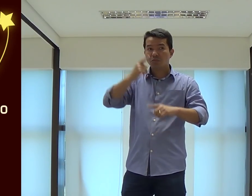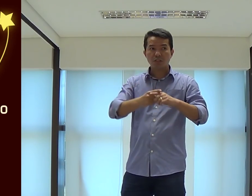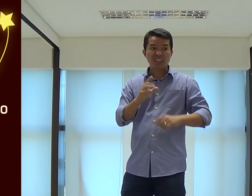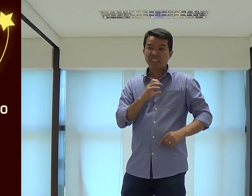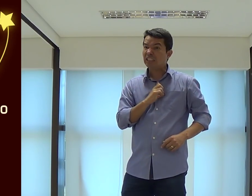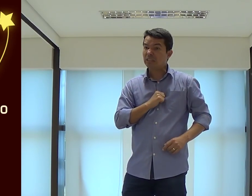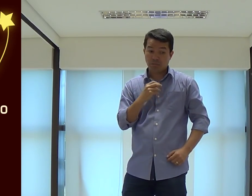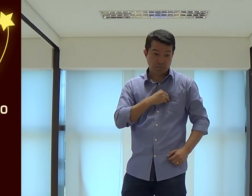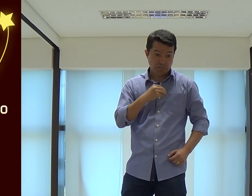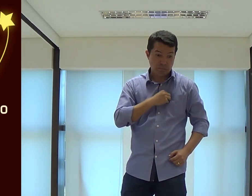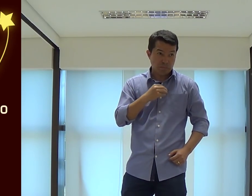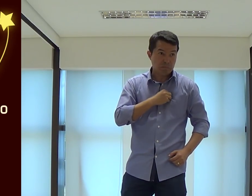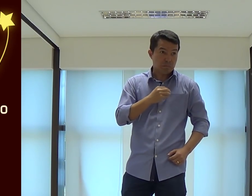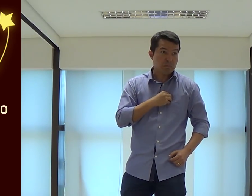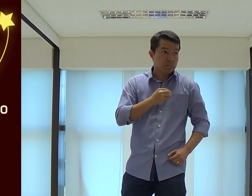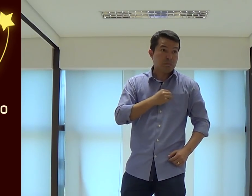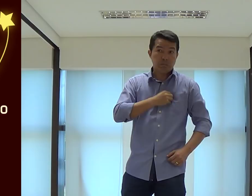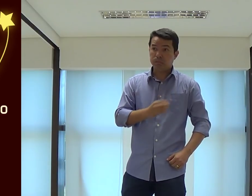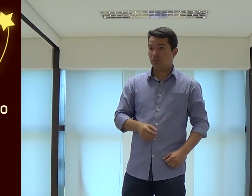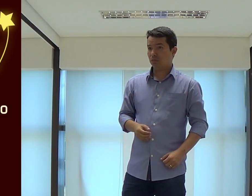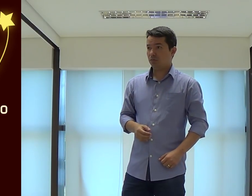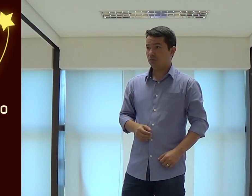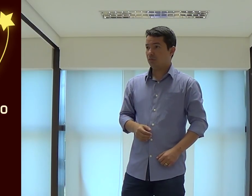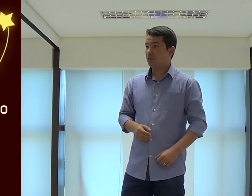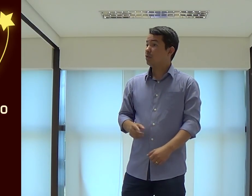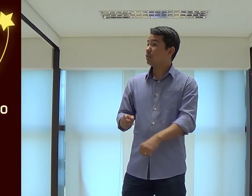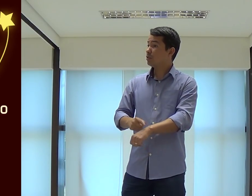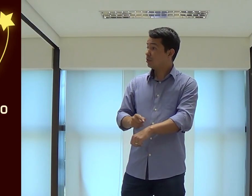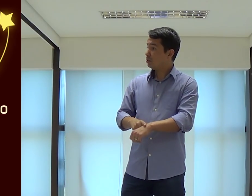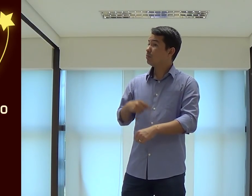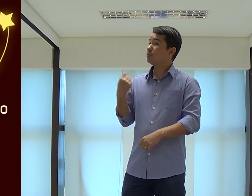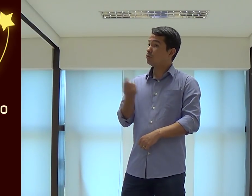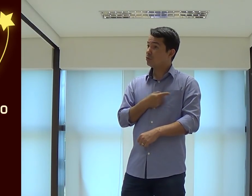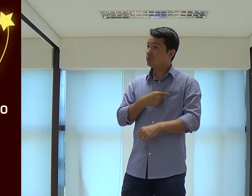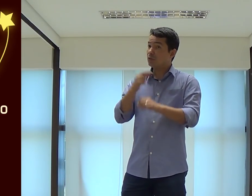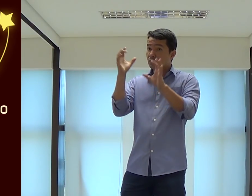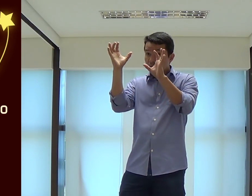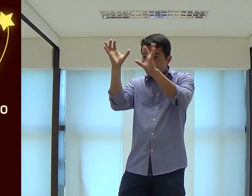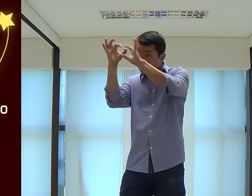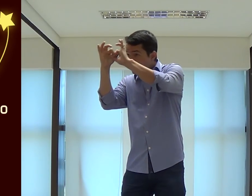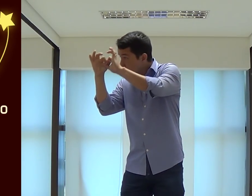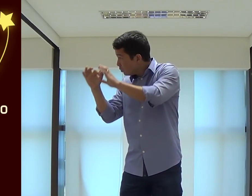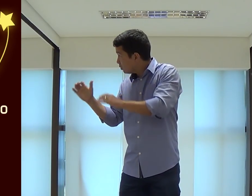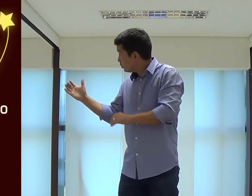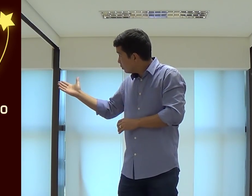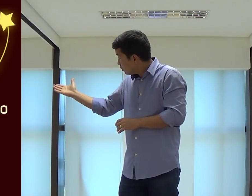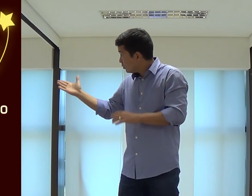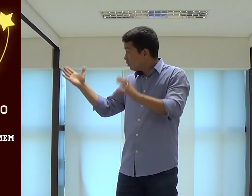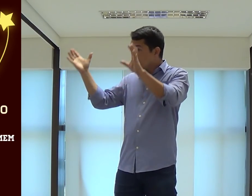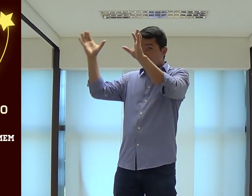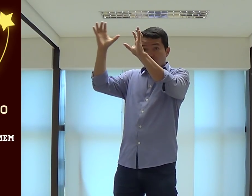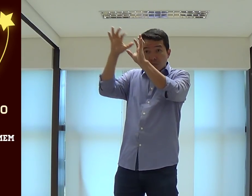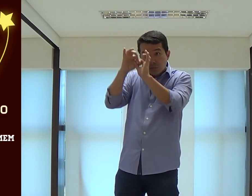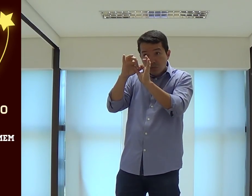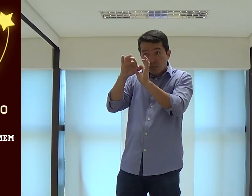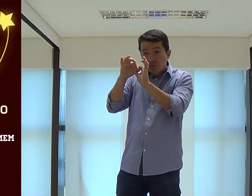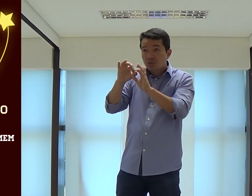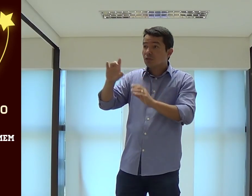se separam de Deus por causa do pecado. E peca, peca, peca e se afasta de Deus. É tempo de ter essa reconciliação